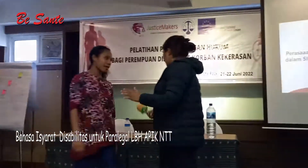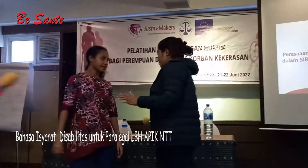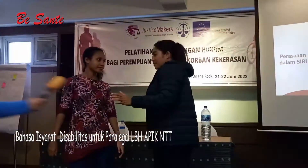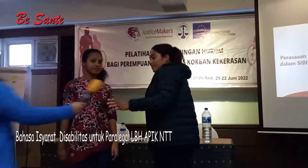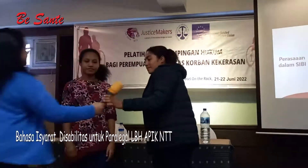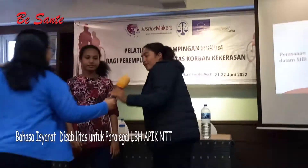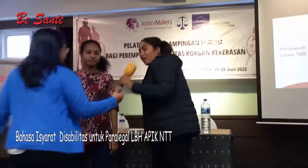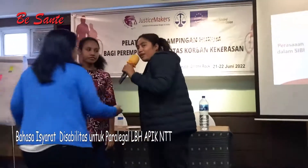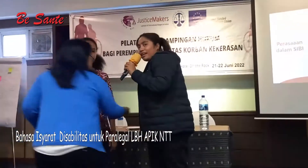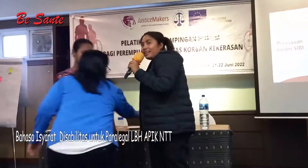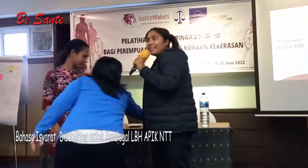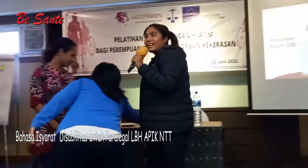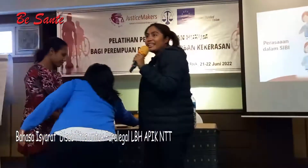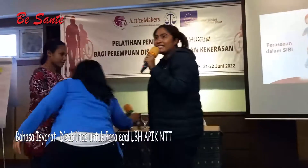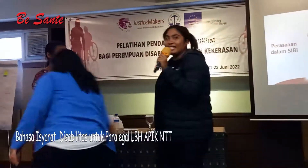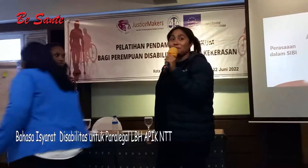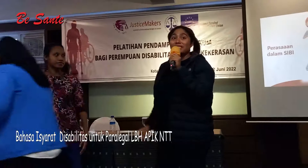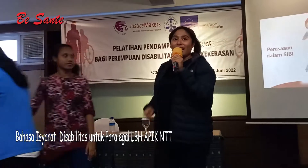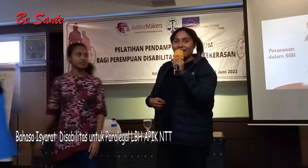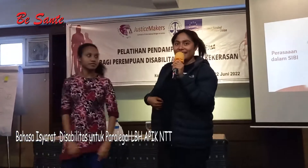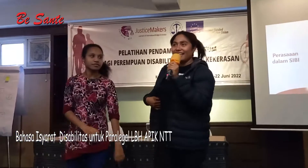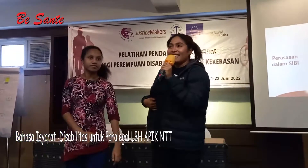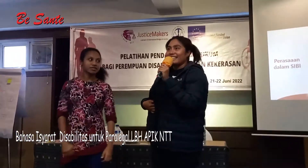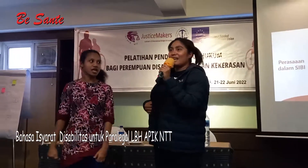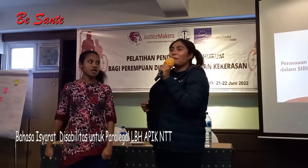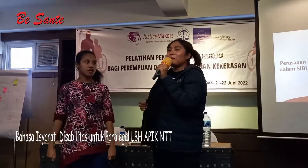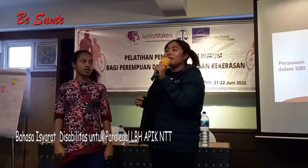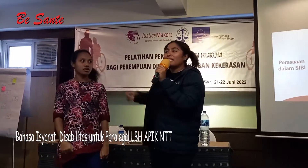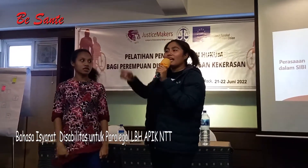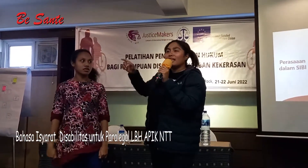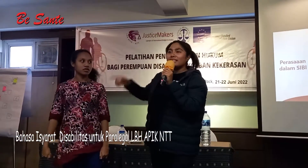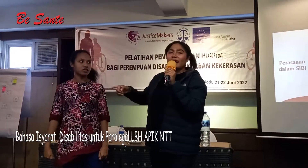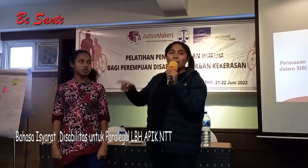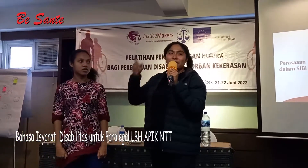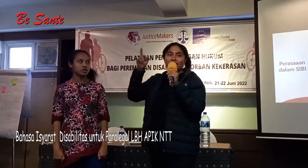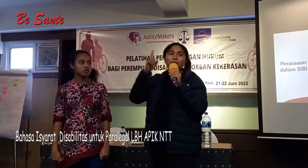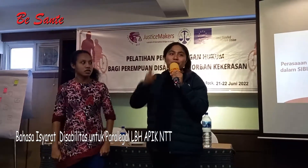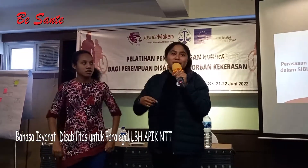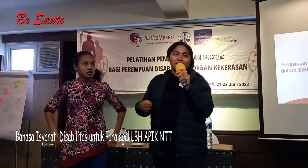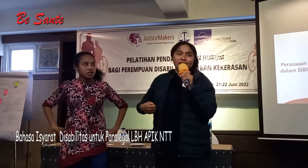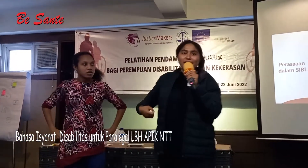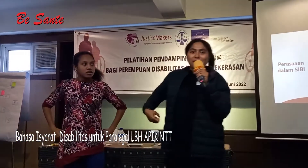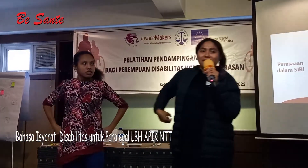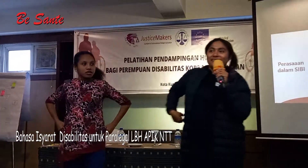Saya mau makan. Oke. Okay. Jadi pesan. Siapa yang berani tanya dia pesan pembahasa isyarat apa?